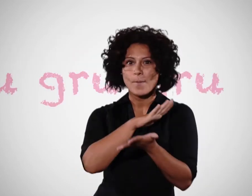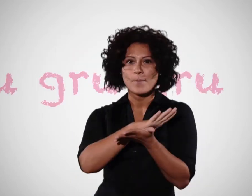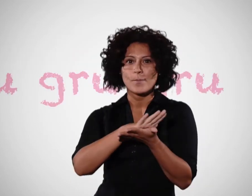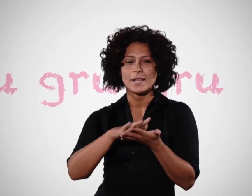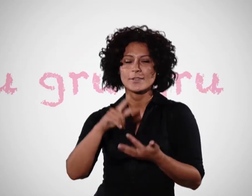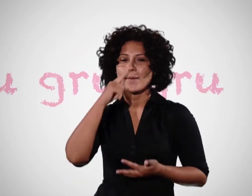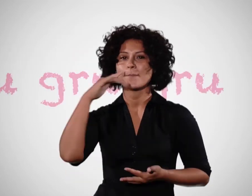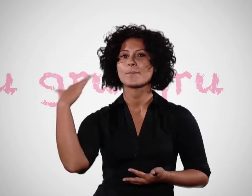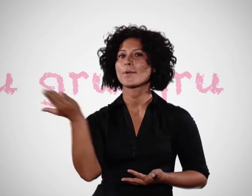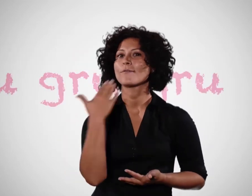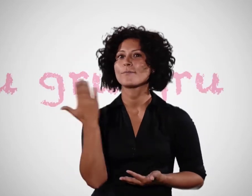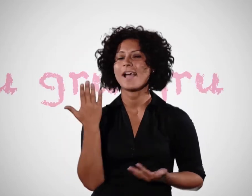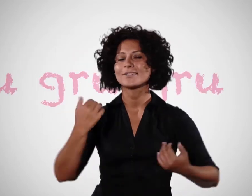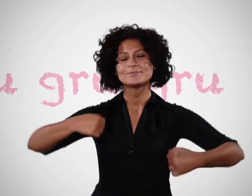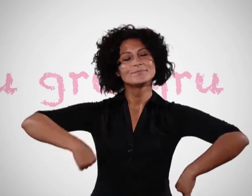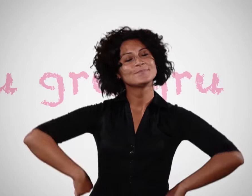È tutto pulito, tutto profumato.